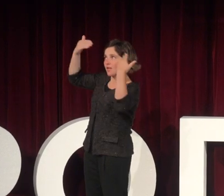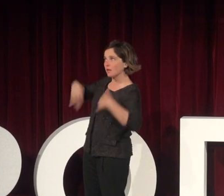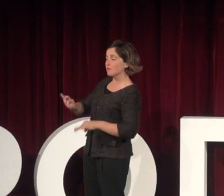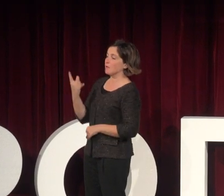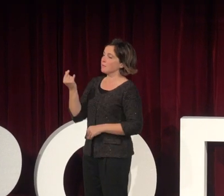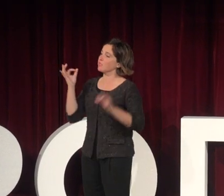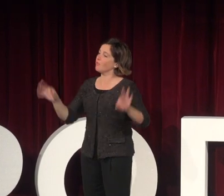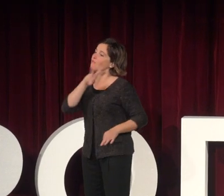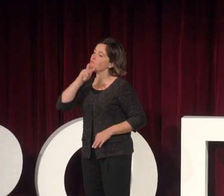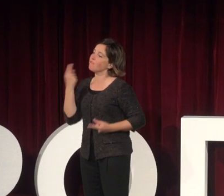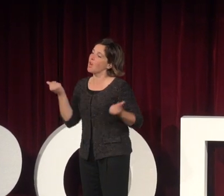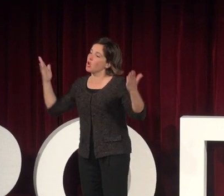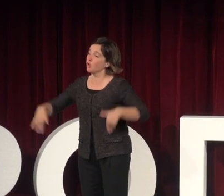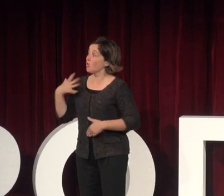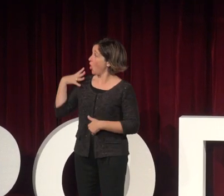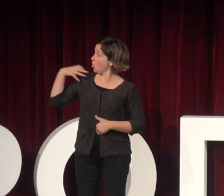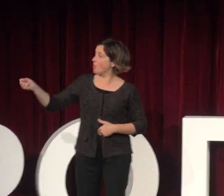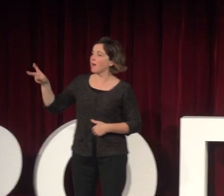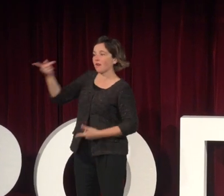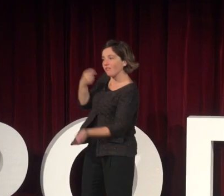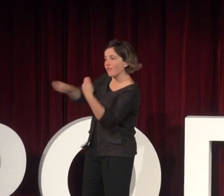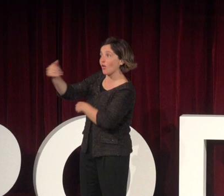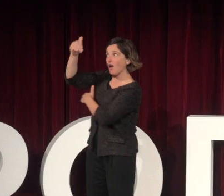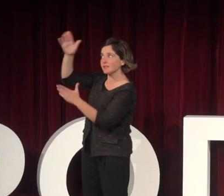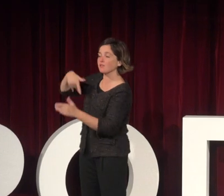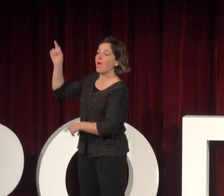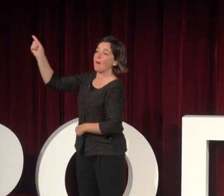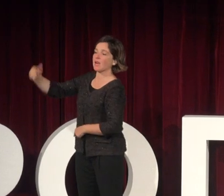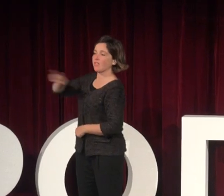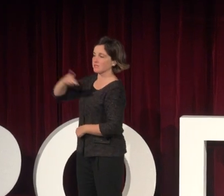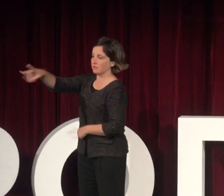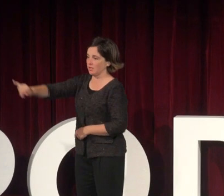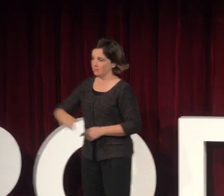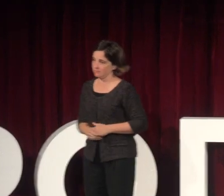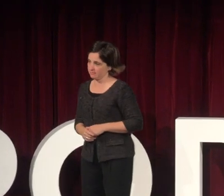A nosotros no se nos compra ni atendemos a las amenazas.